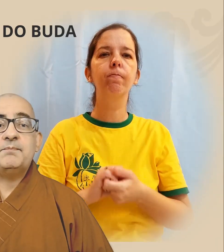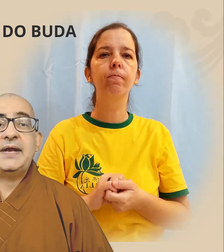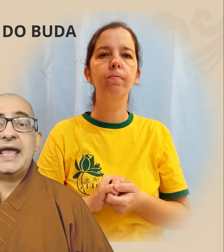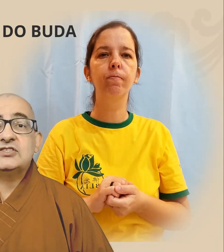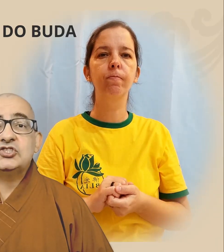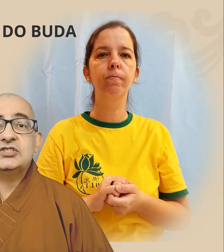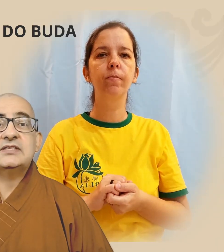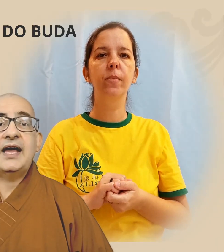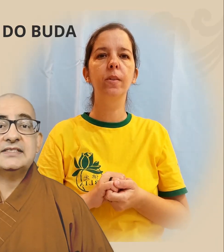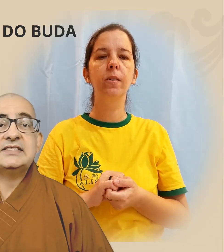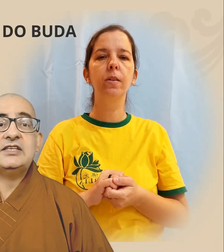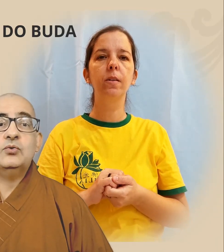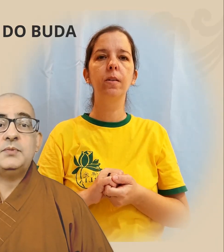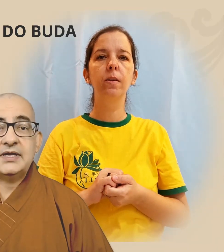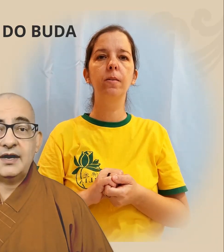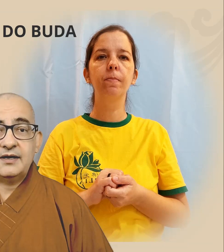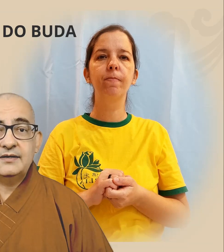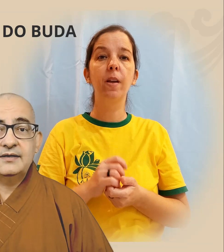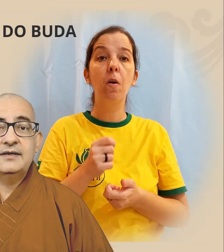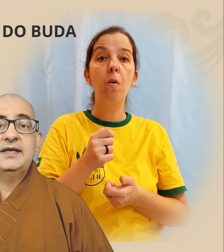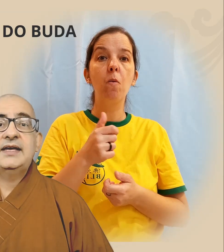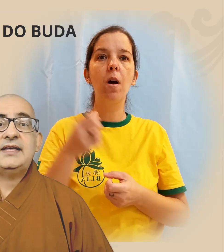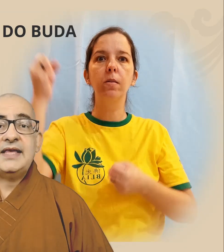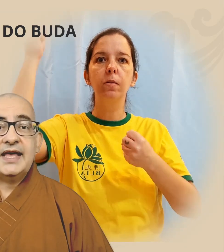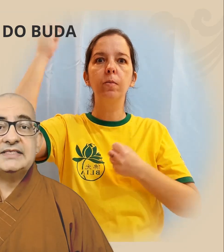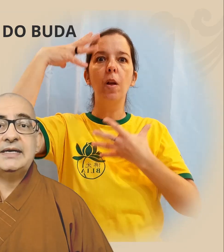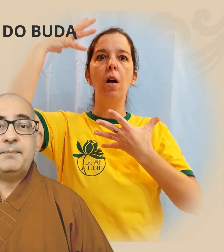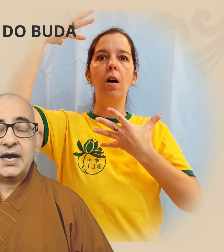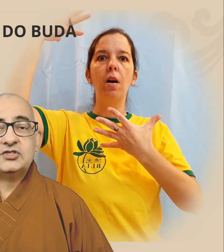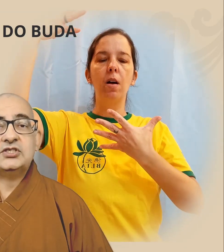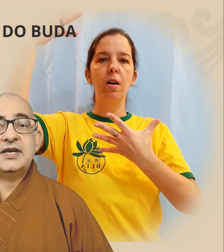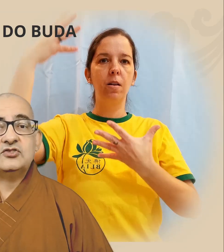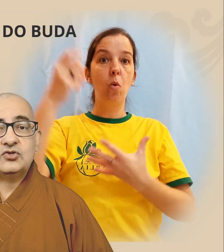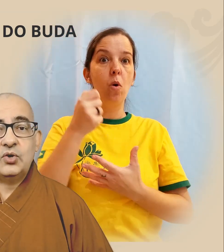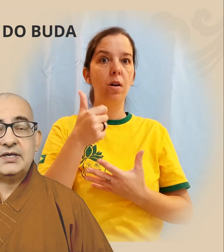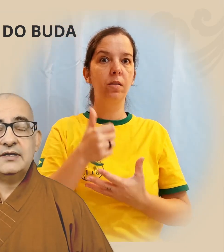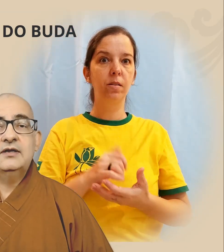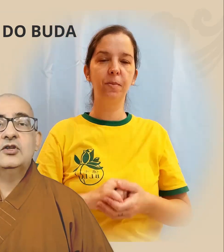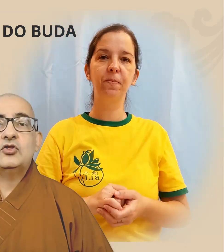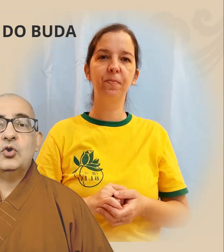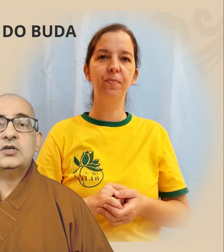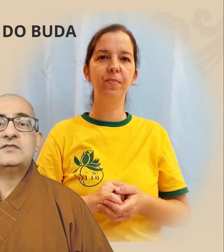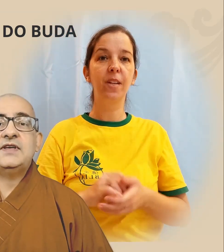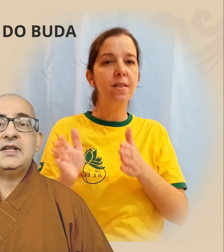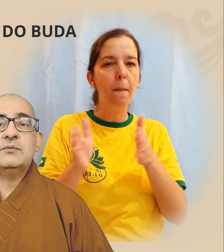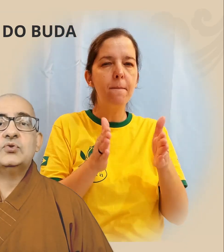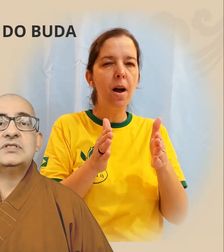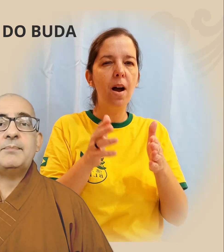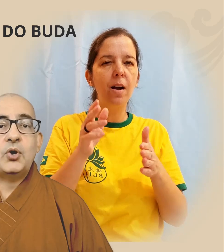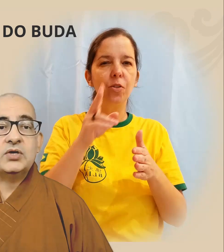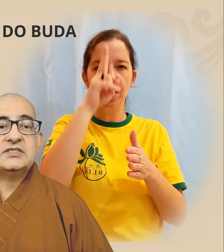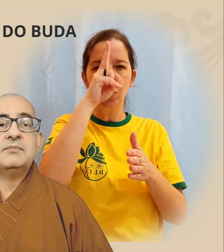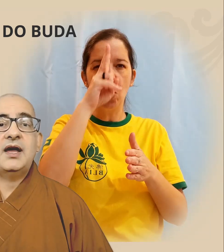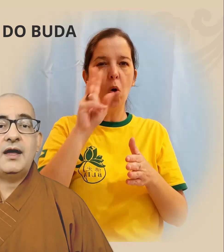estava prestes a se iluminar. E essa parte da história nós veremos